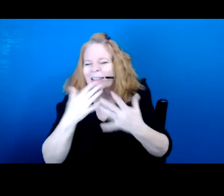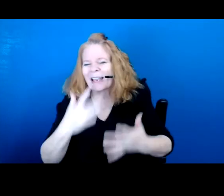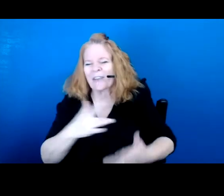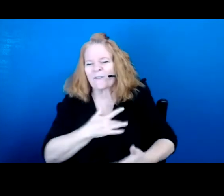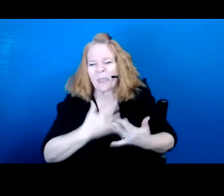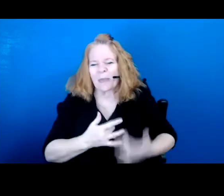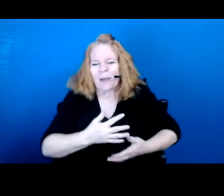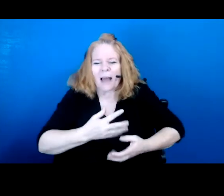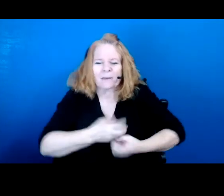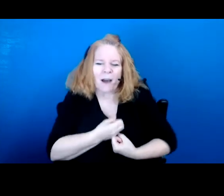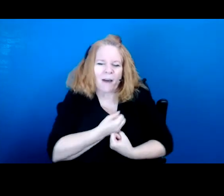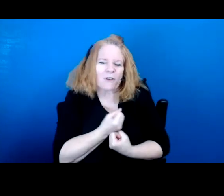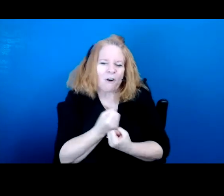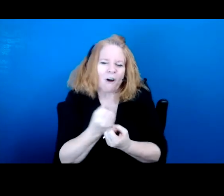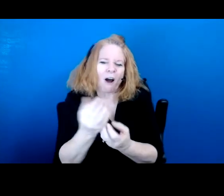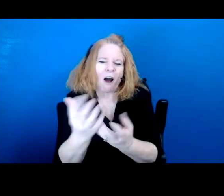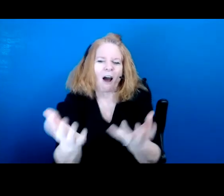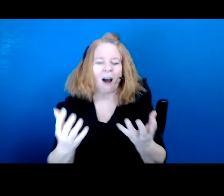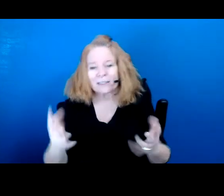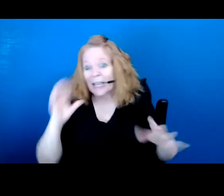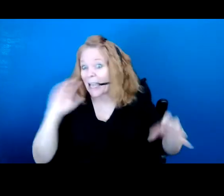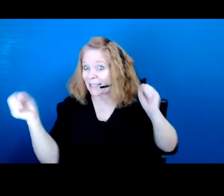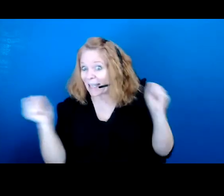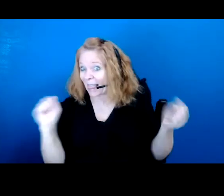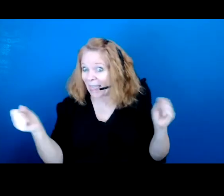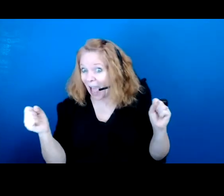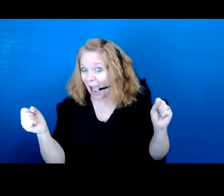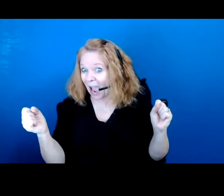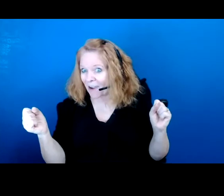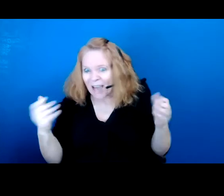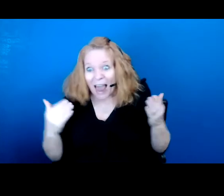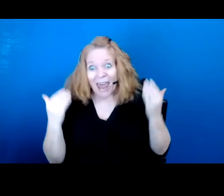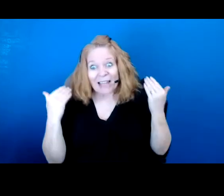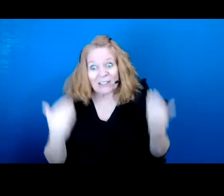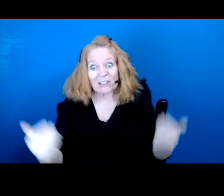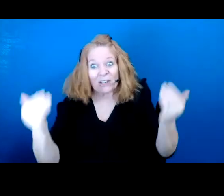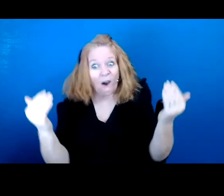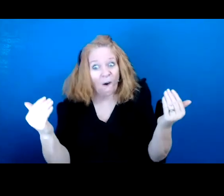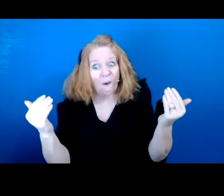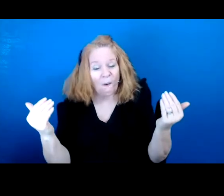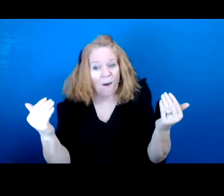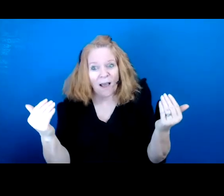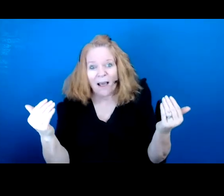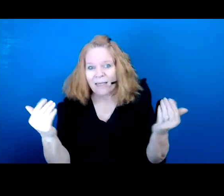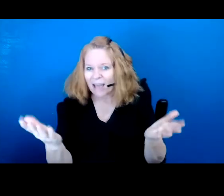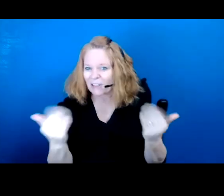vamos a cantar desde lo más profundo de tu corazón y comenzamos